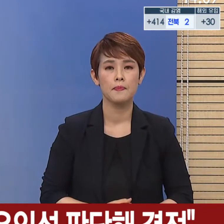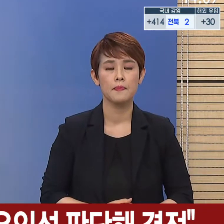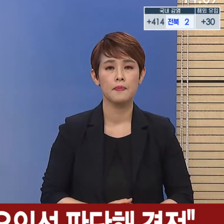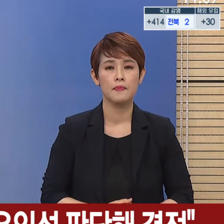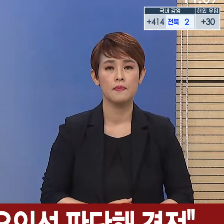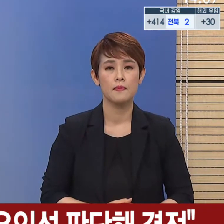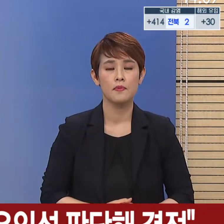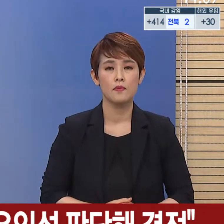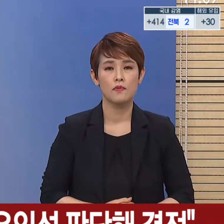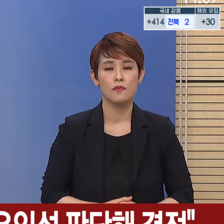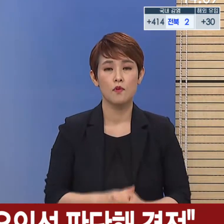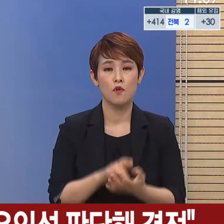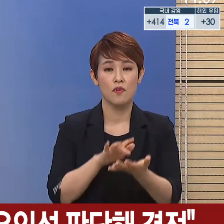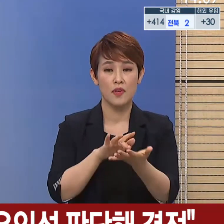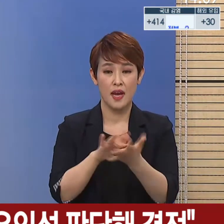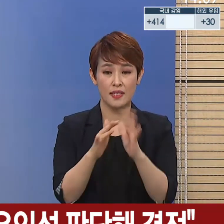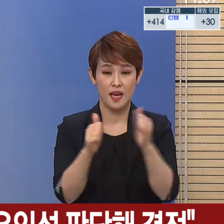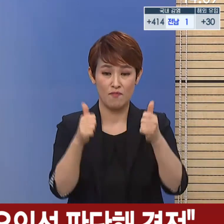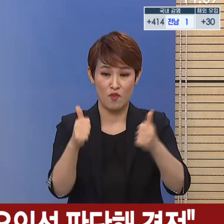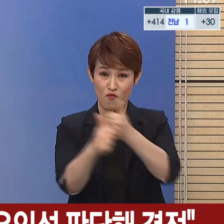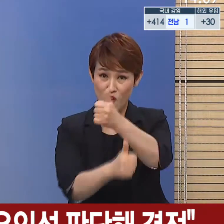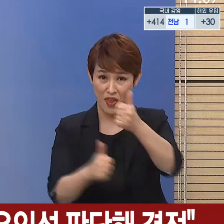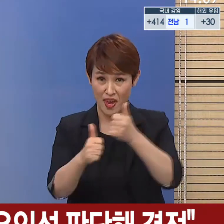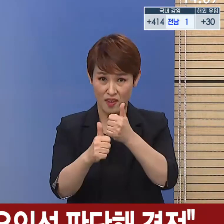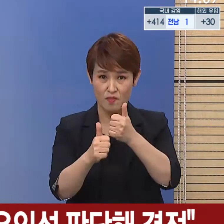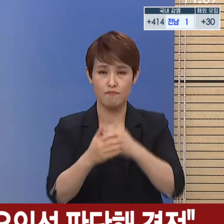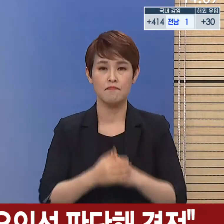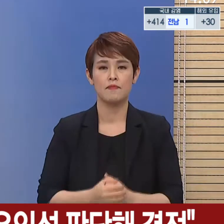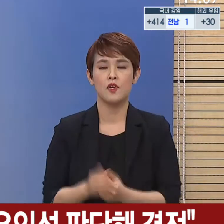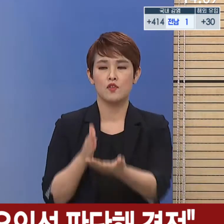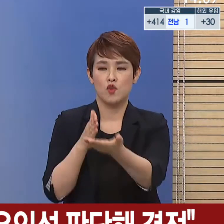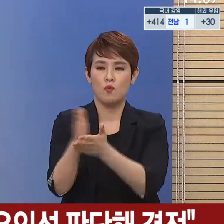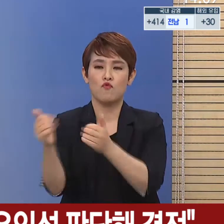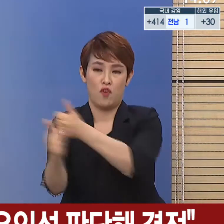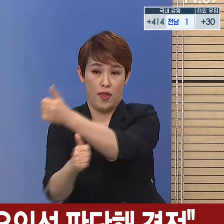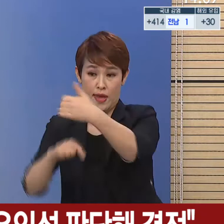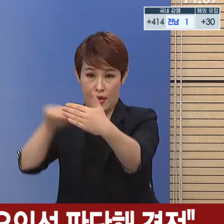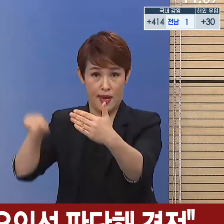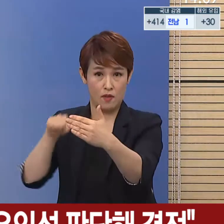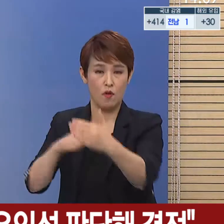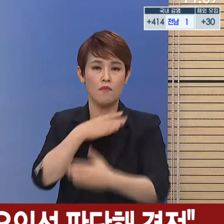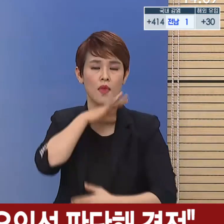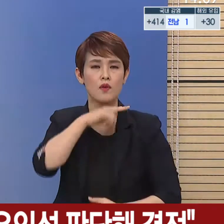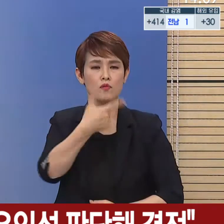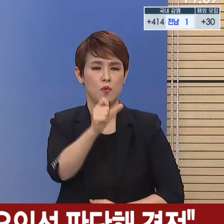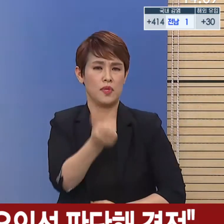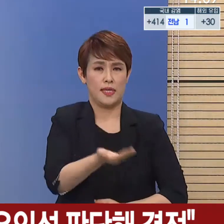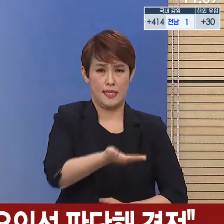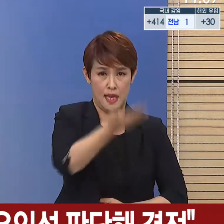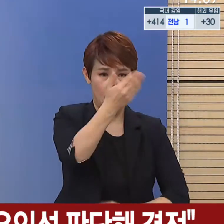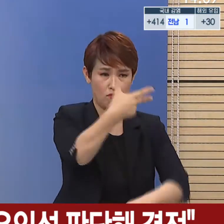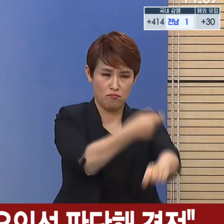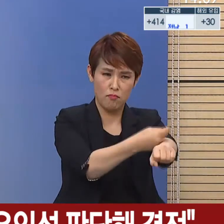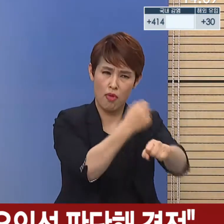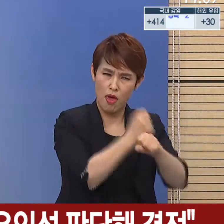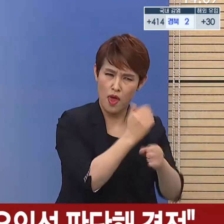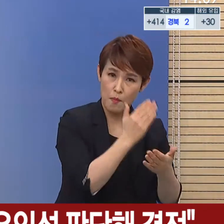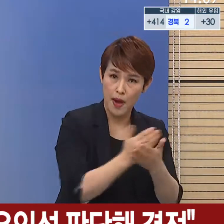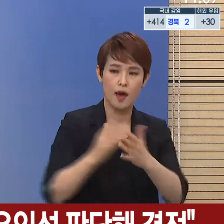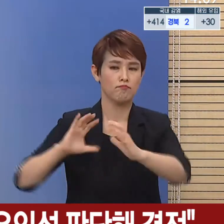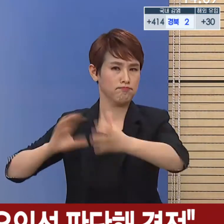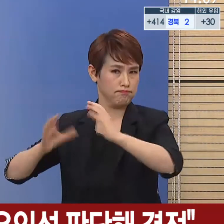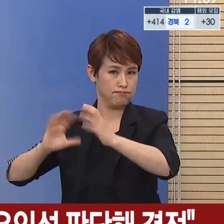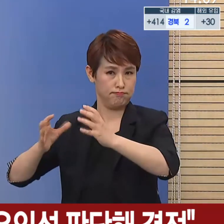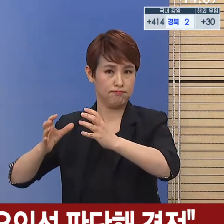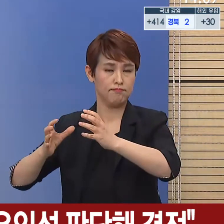아울러 중앙약사심의위원회는 질병관리청 예방접종 전문위원회에서 65세 이상의 접종 방안에 대해 논의할